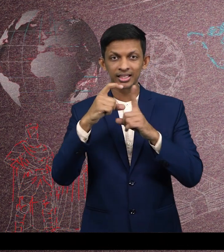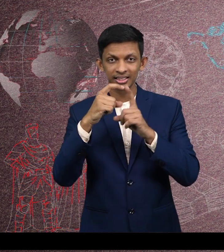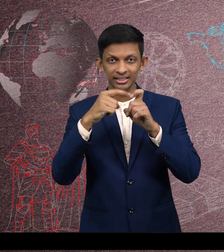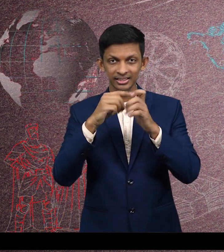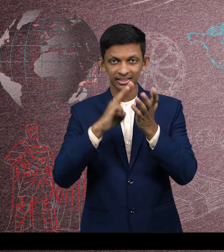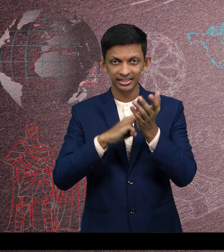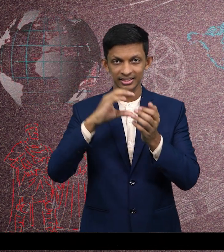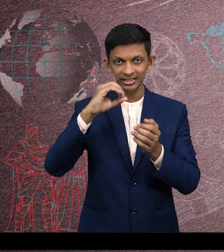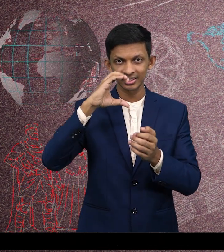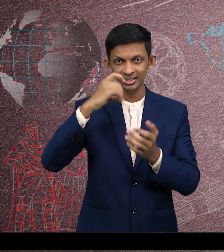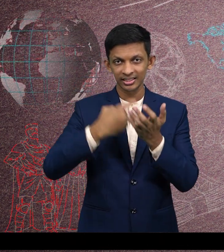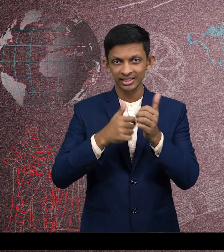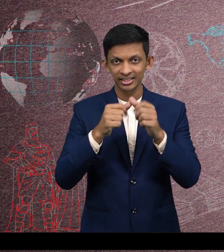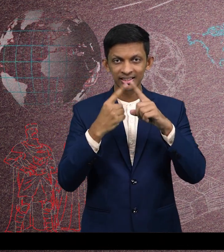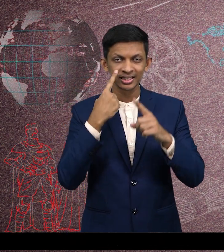ప్రజాస్వామ్యం.